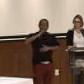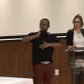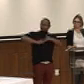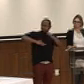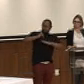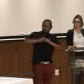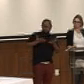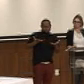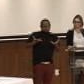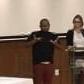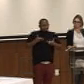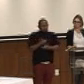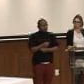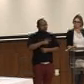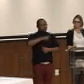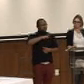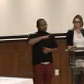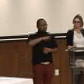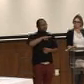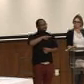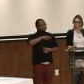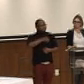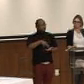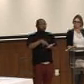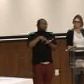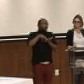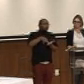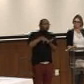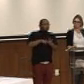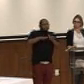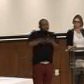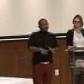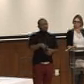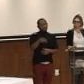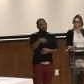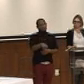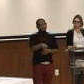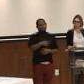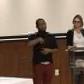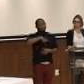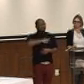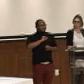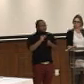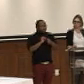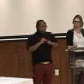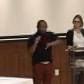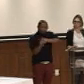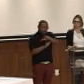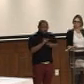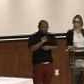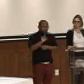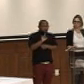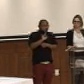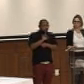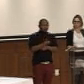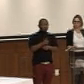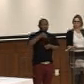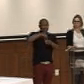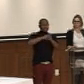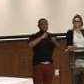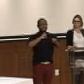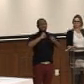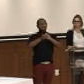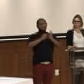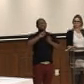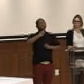de excelente qualidade e que vai permanecer aqui. Nós vamos fazer uma mudança só na gestão